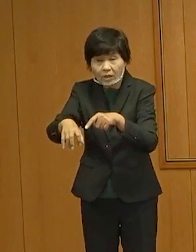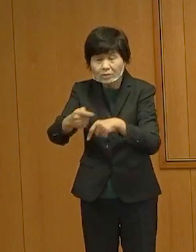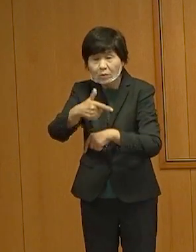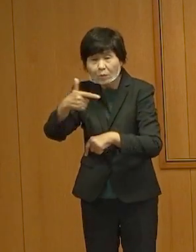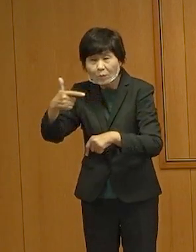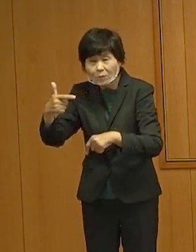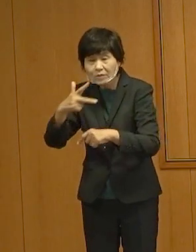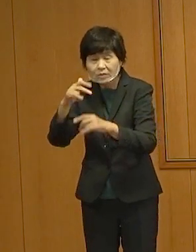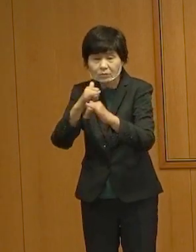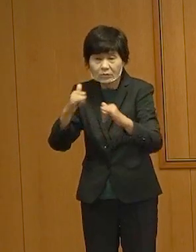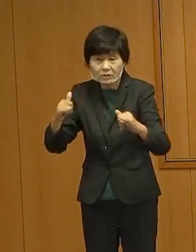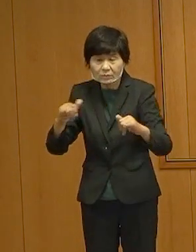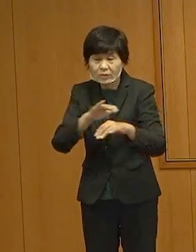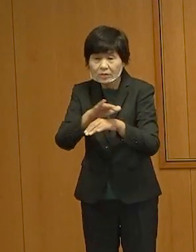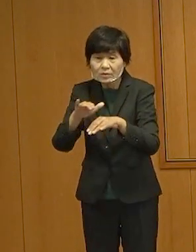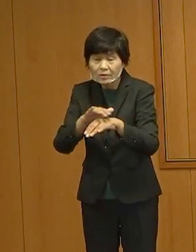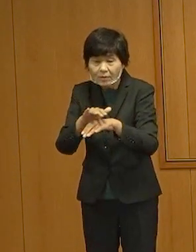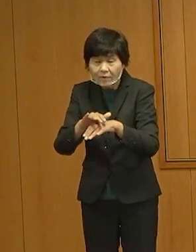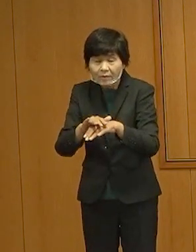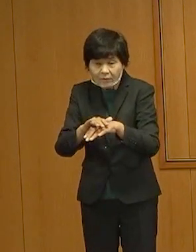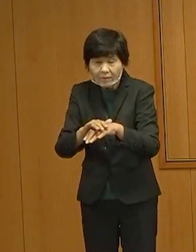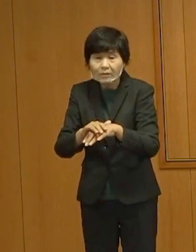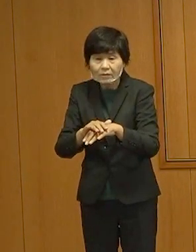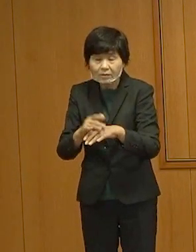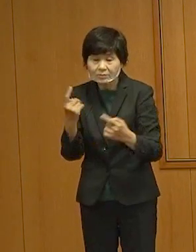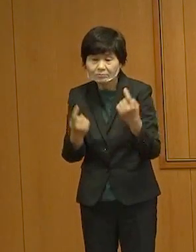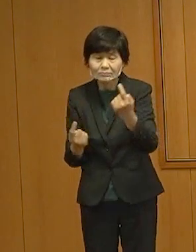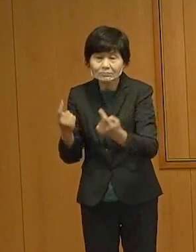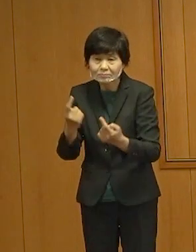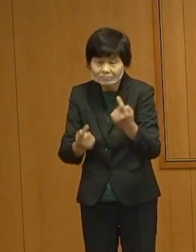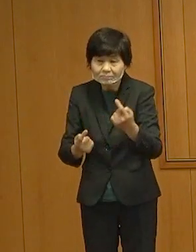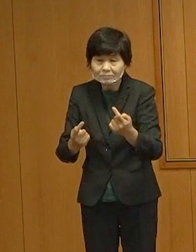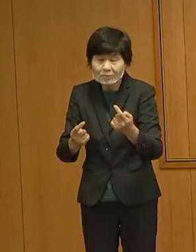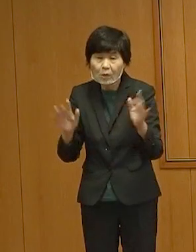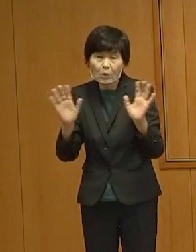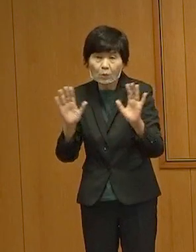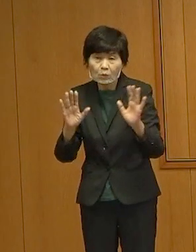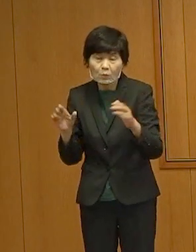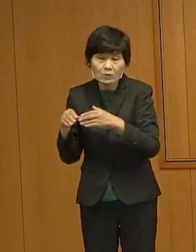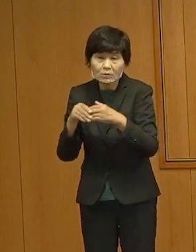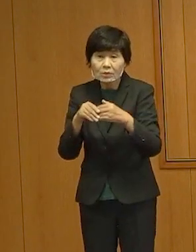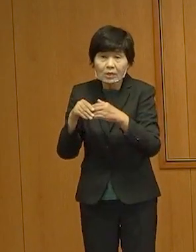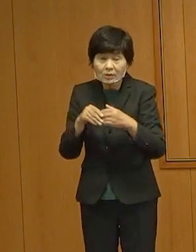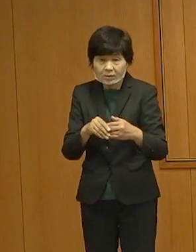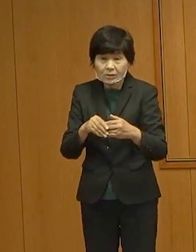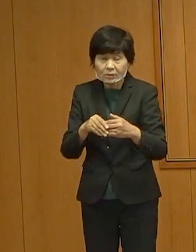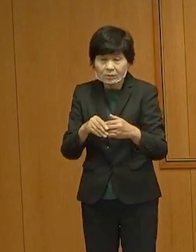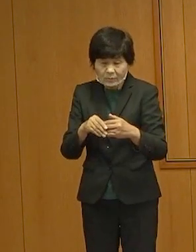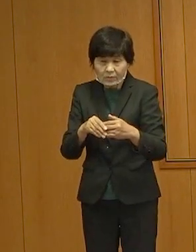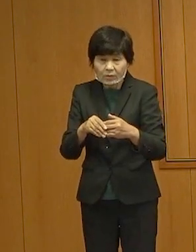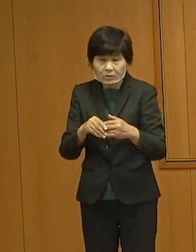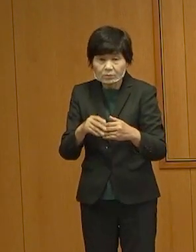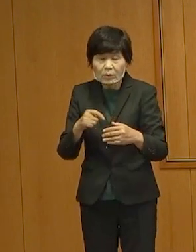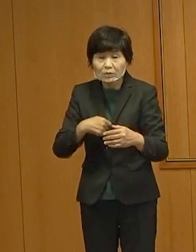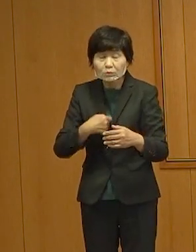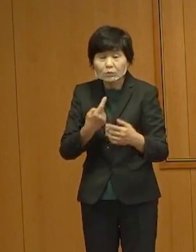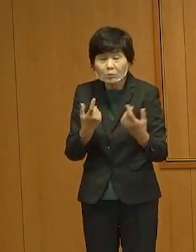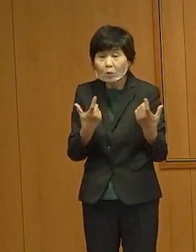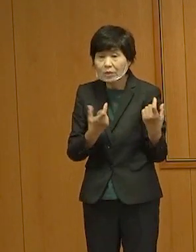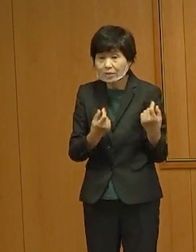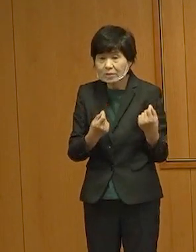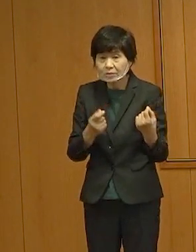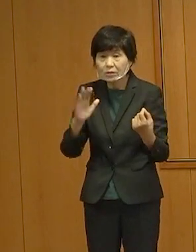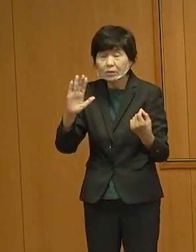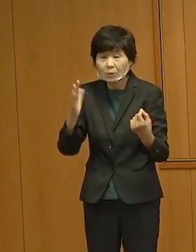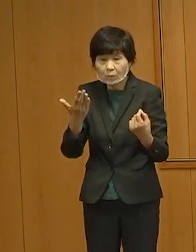愛されている施設で、まあ、子ども連れの方、私もなんですけども含めて人気の施設